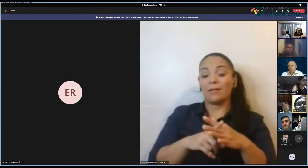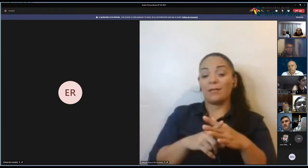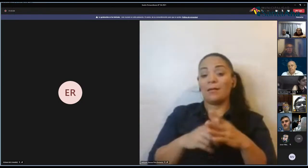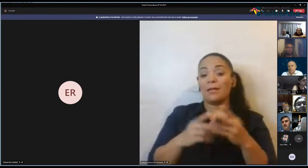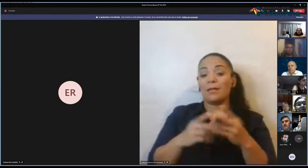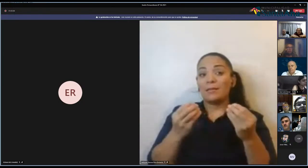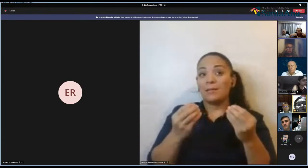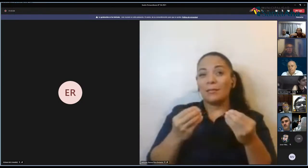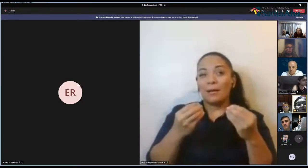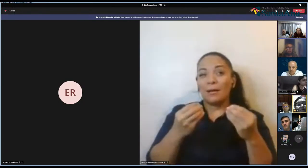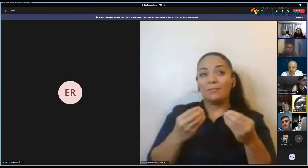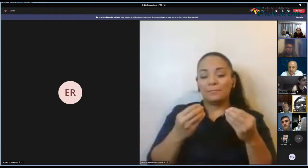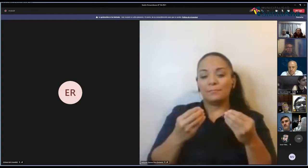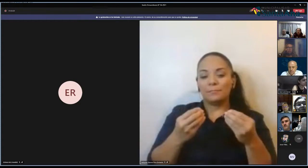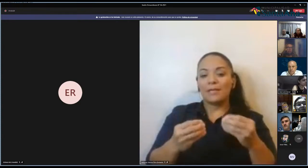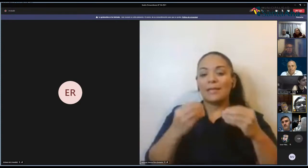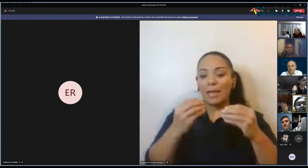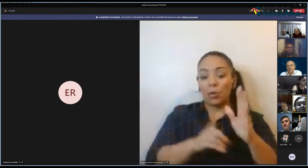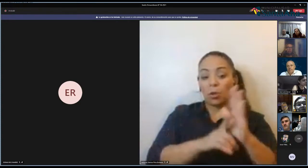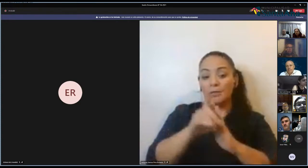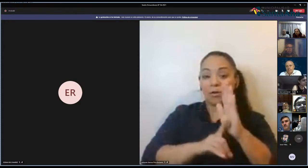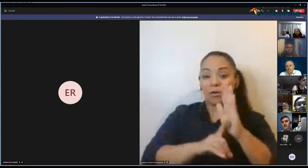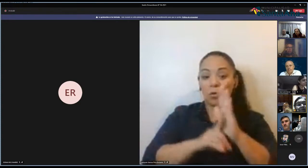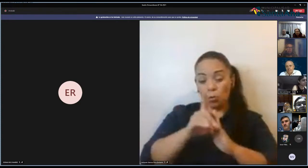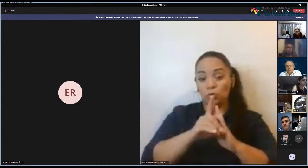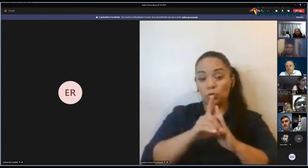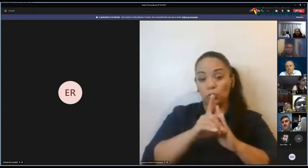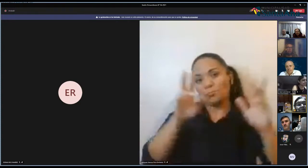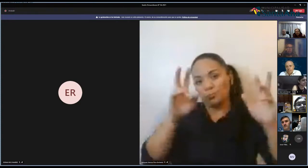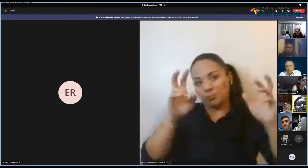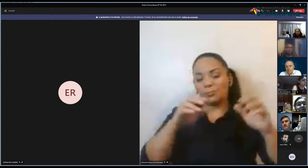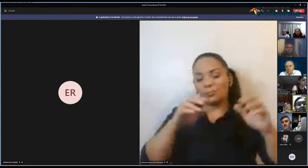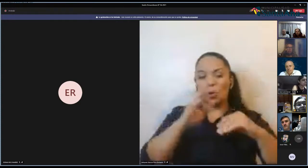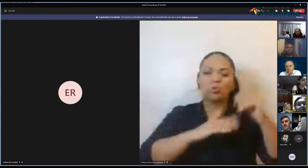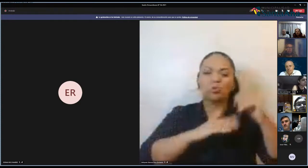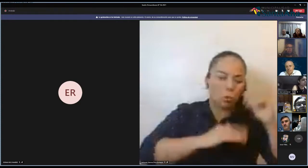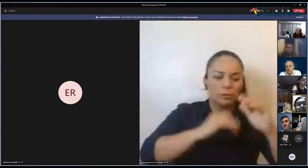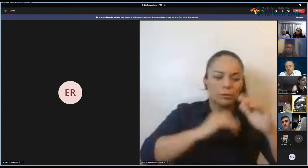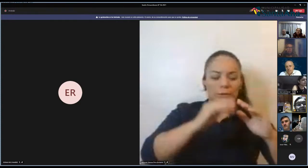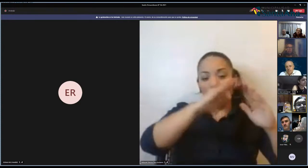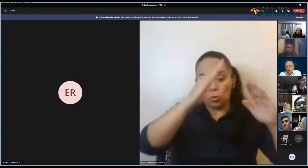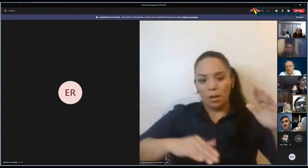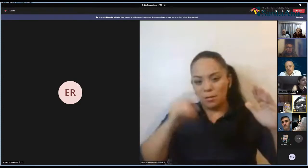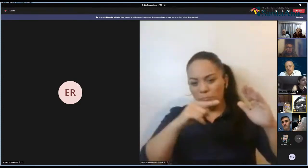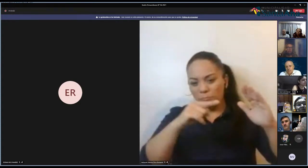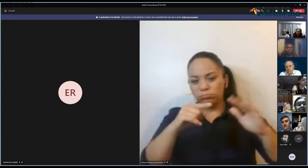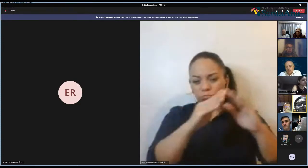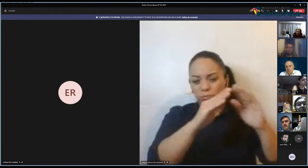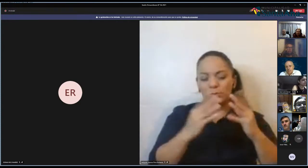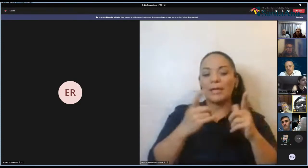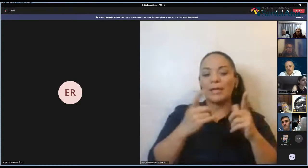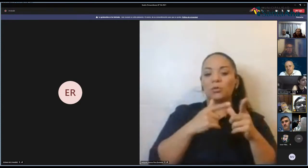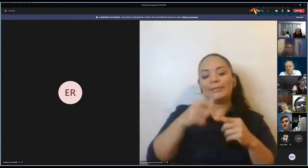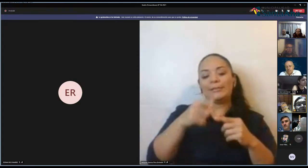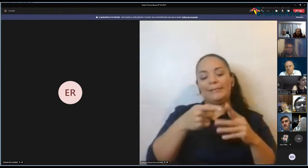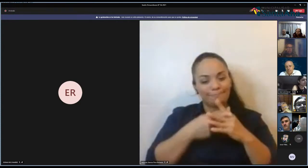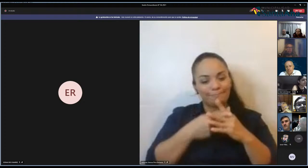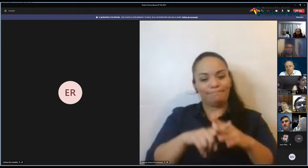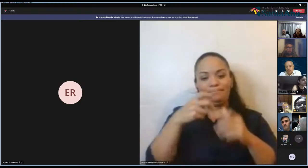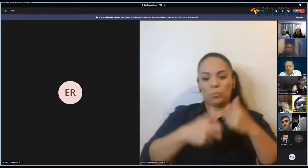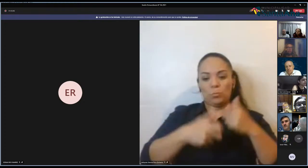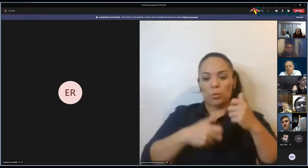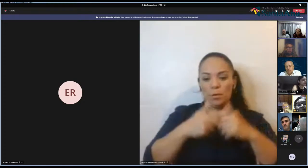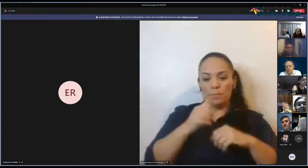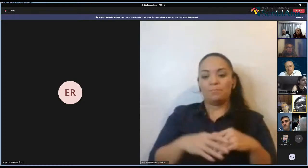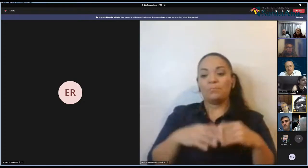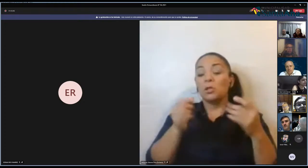este tanto desarrollo en la montaña por decirlo así verdad empezaron a suceder este tipo de problemas por fue la sorpresa de